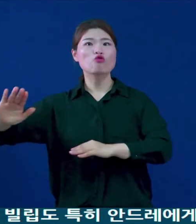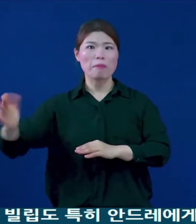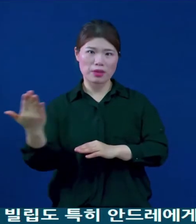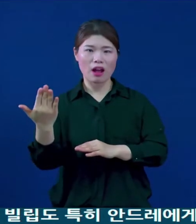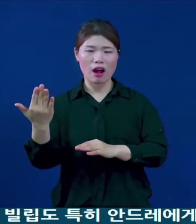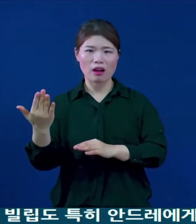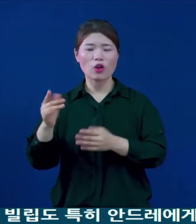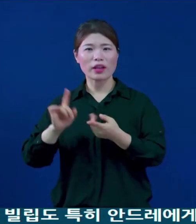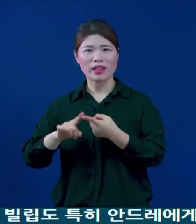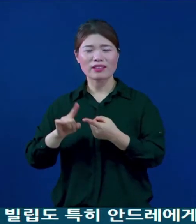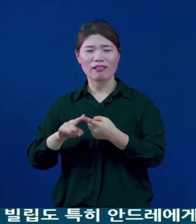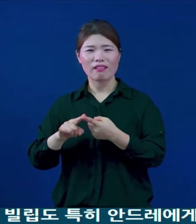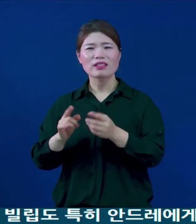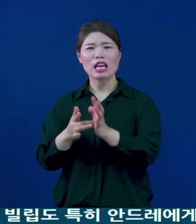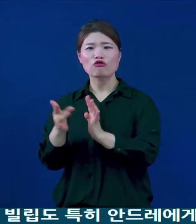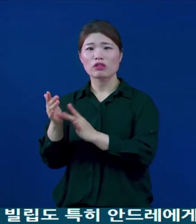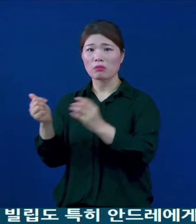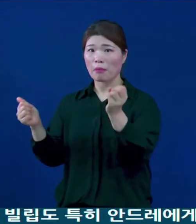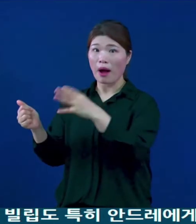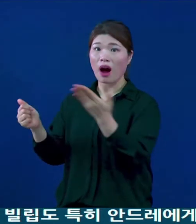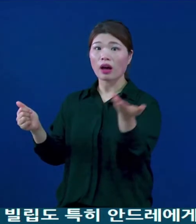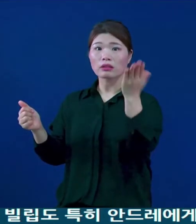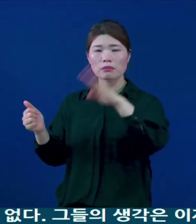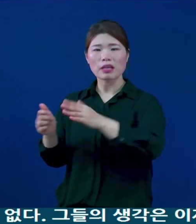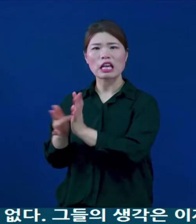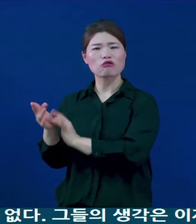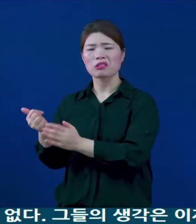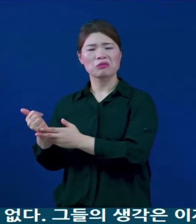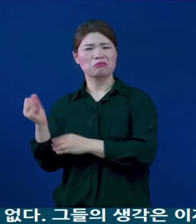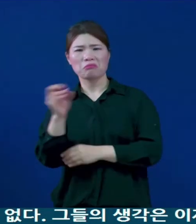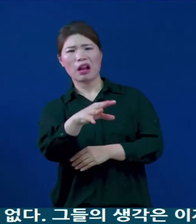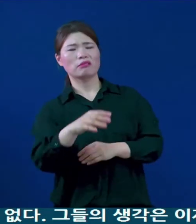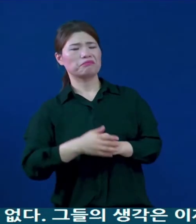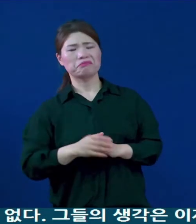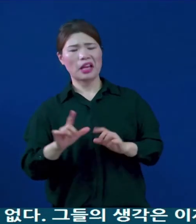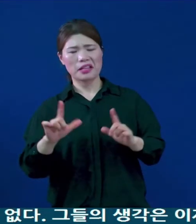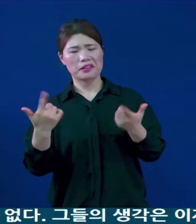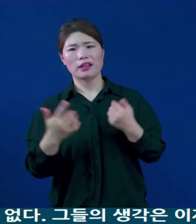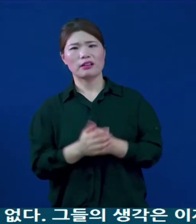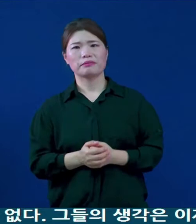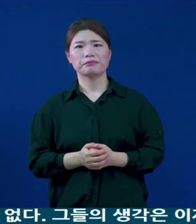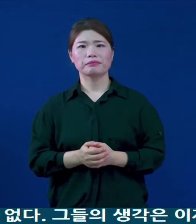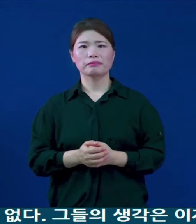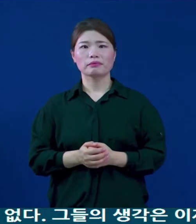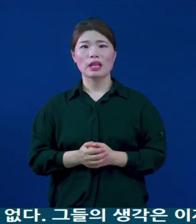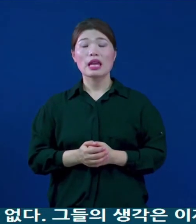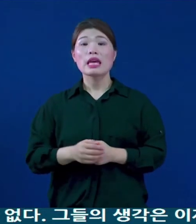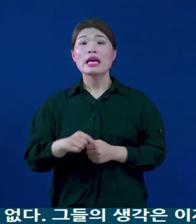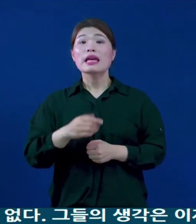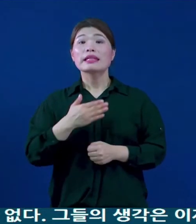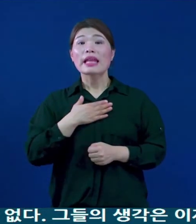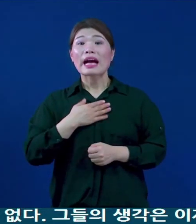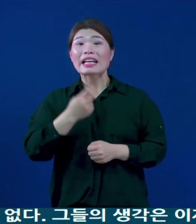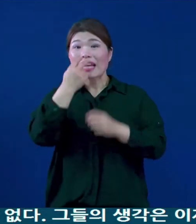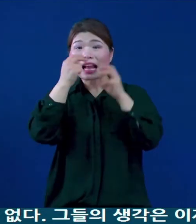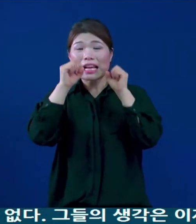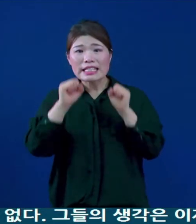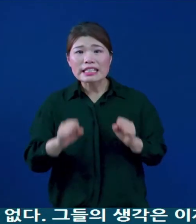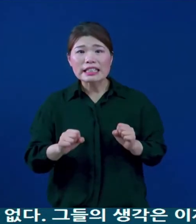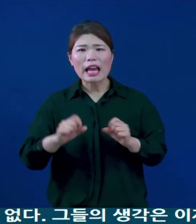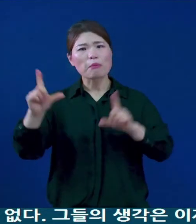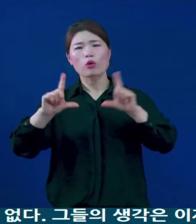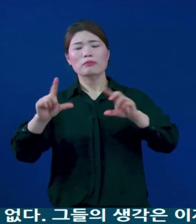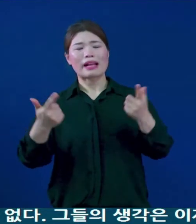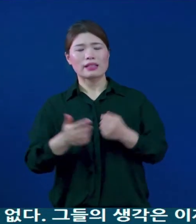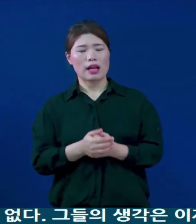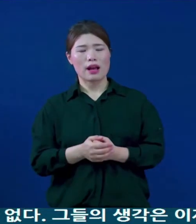예수님이 아니다. 이들이 봐야 되는 것은 내가 살아있는 동안 나의 모습이 아니라